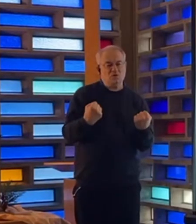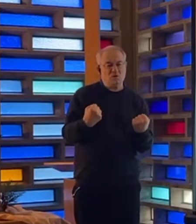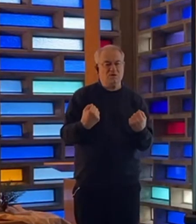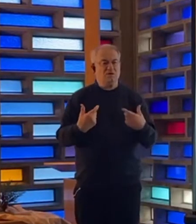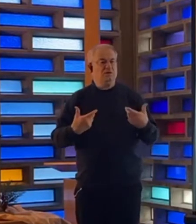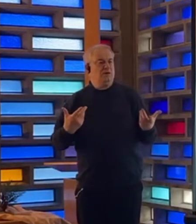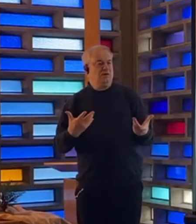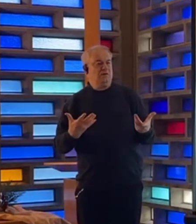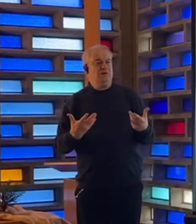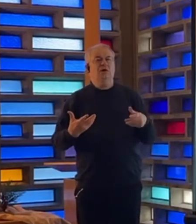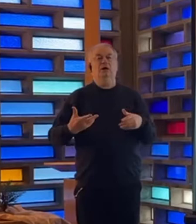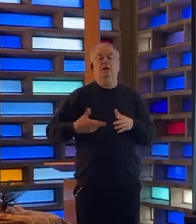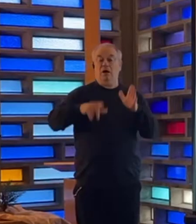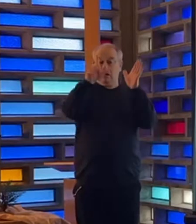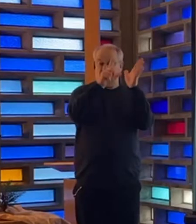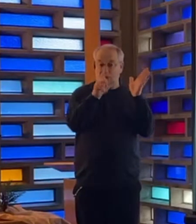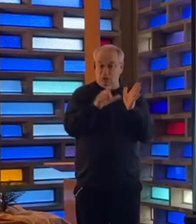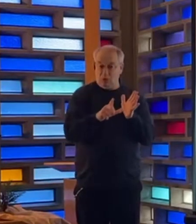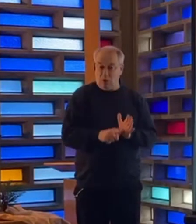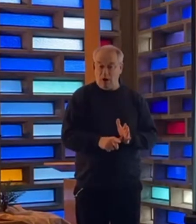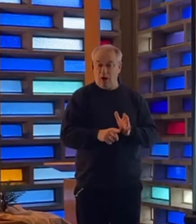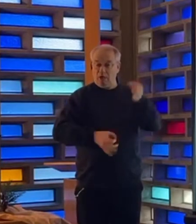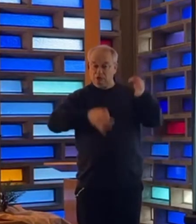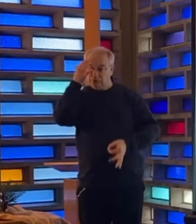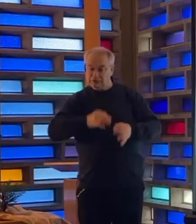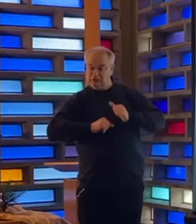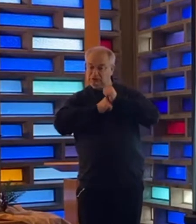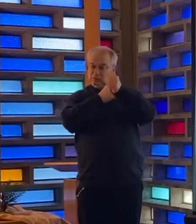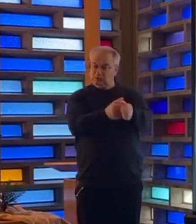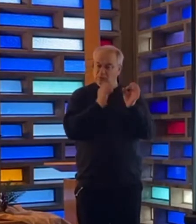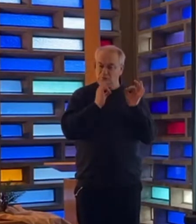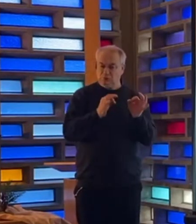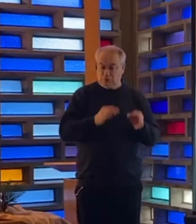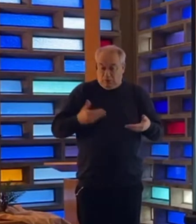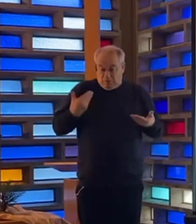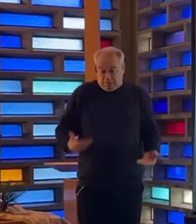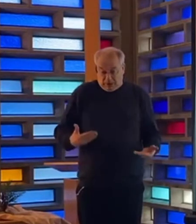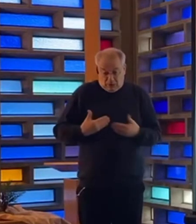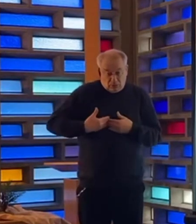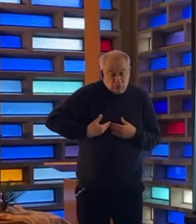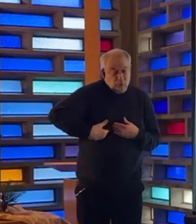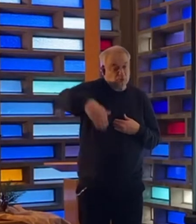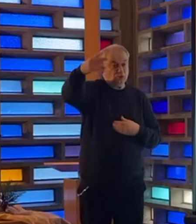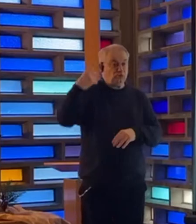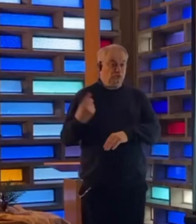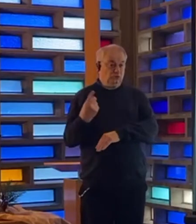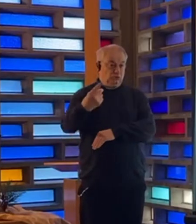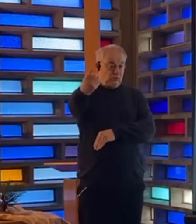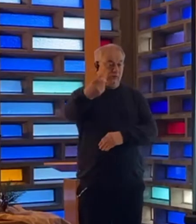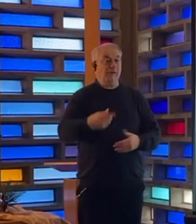faisant respecter le droit et la justice dès maintenant et pour toujours. Voilà ce